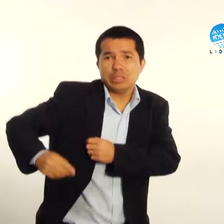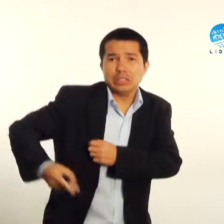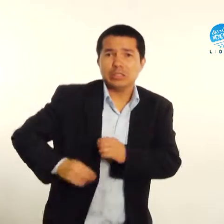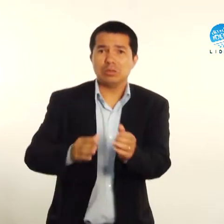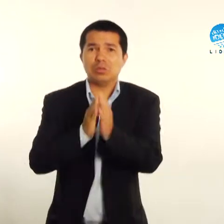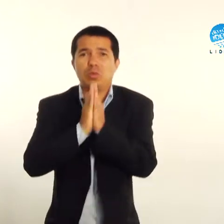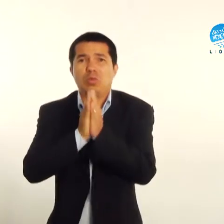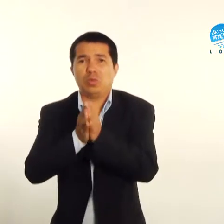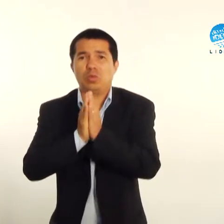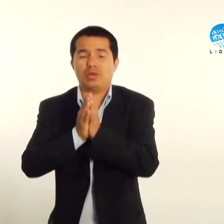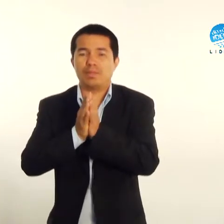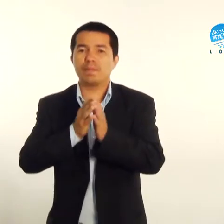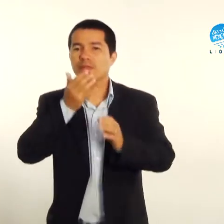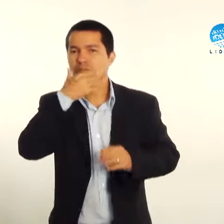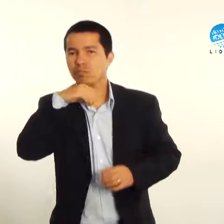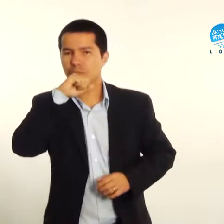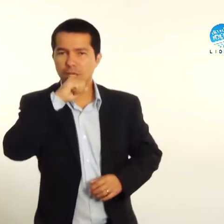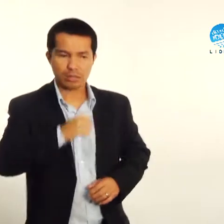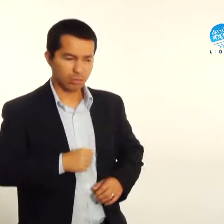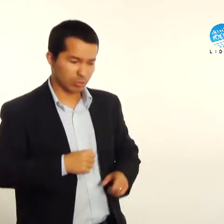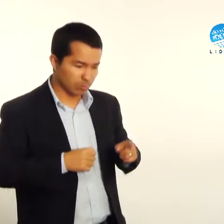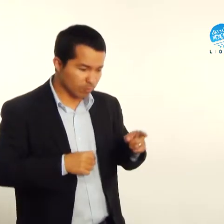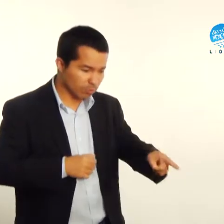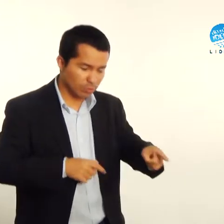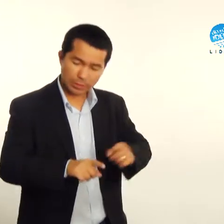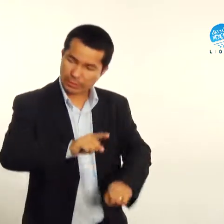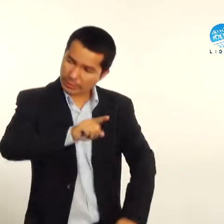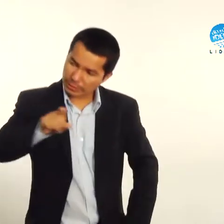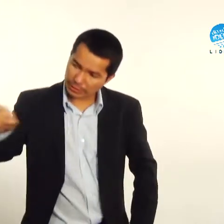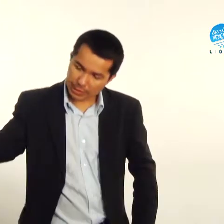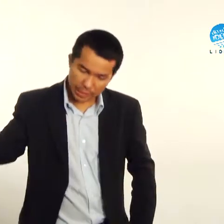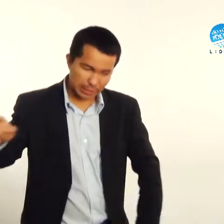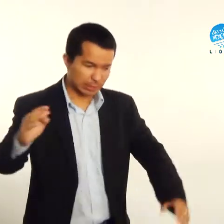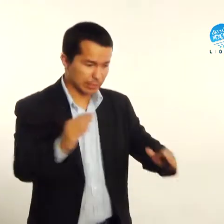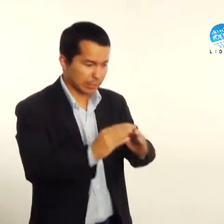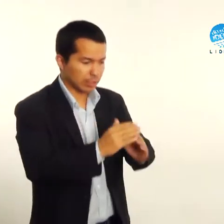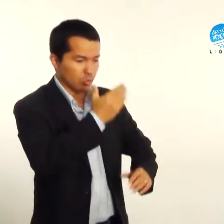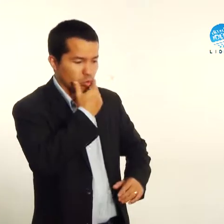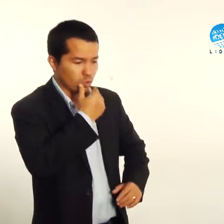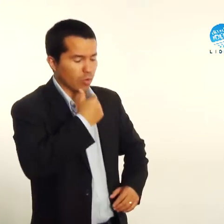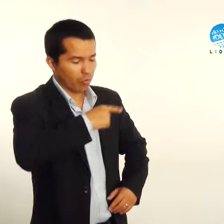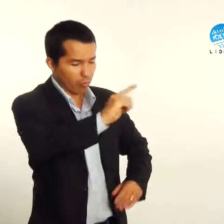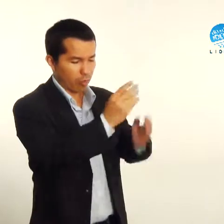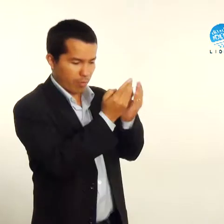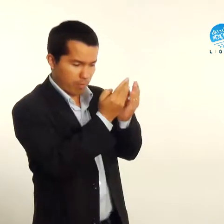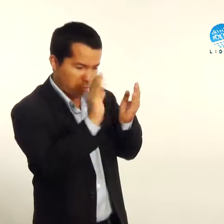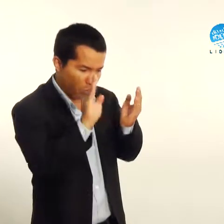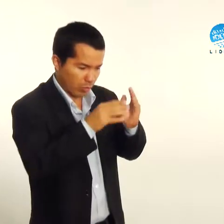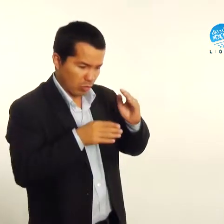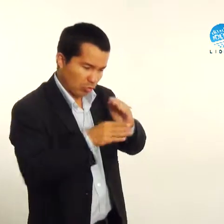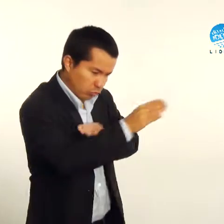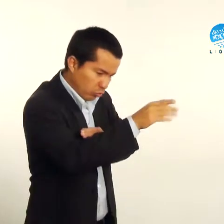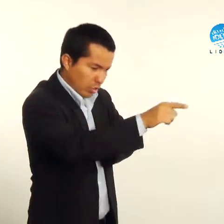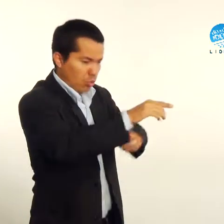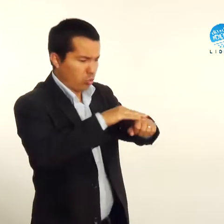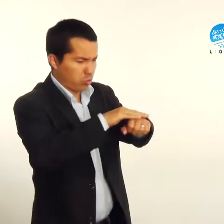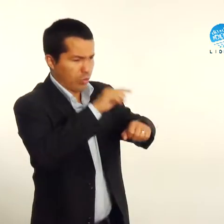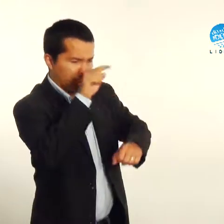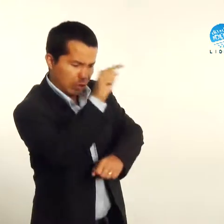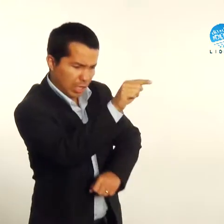bate. Vai lá na casa do homem e eu não vou entrar com você, você vai sozinho. Eu vou até a porta com você, mas você